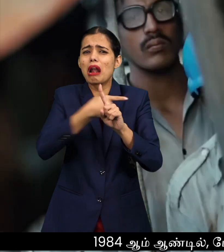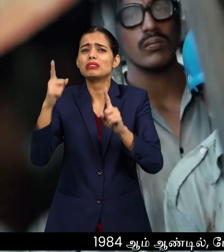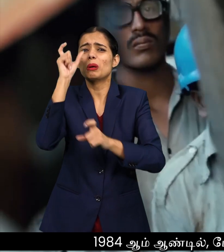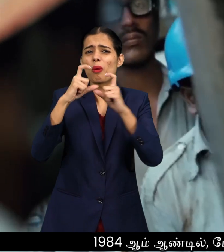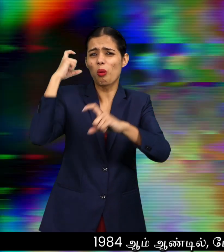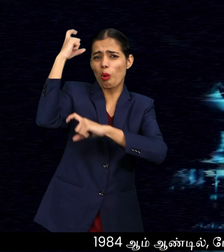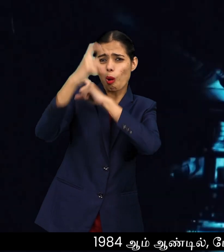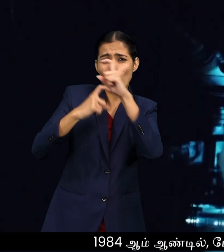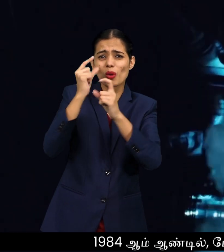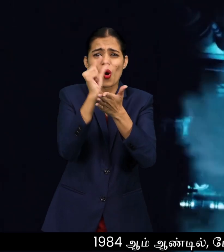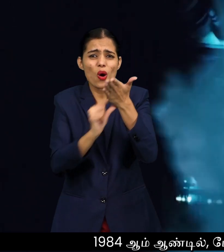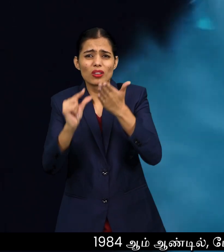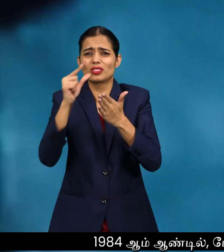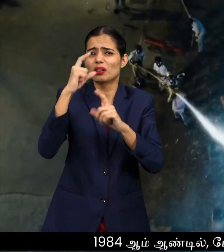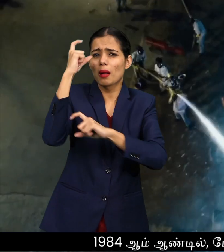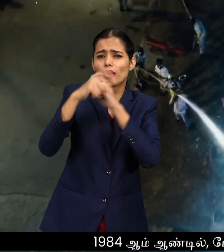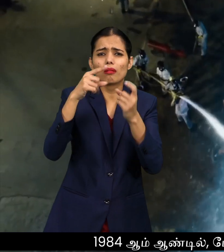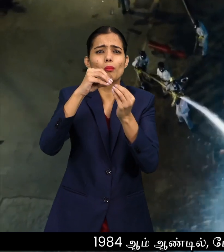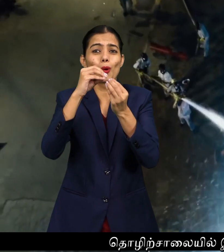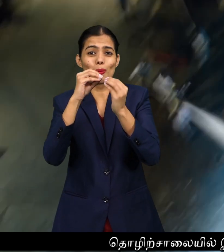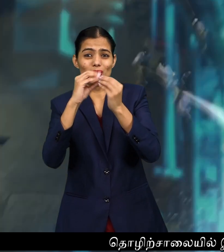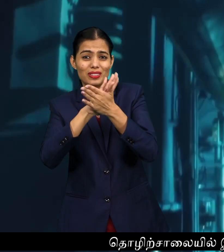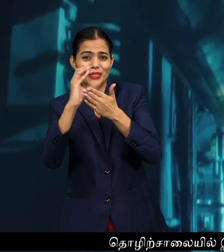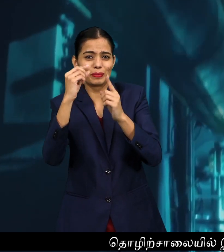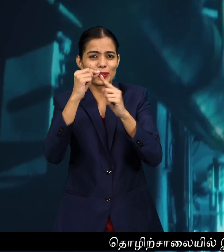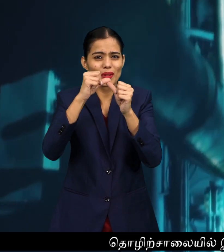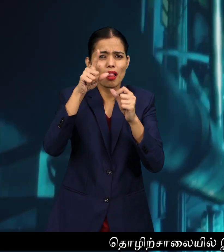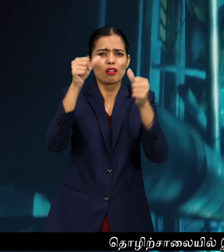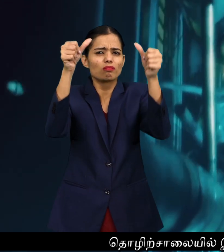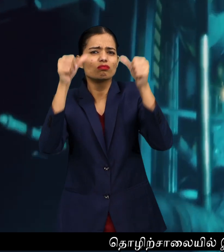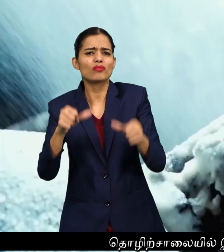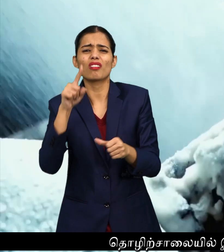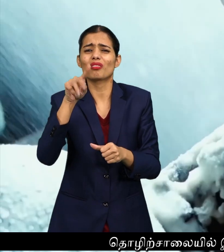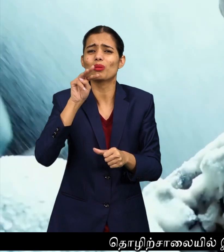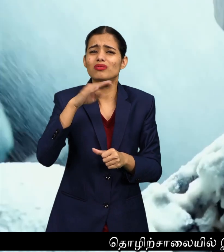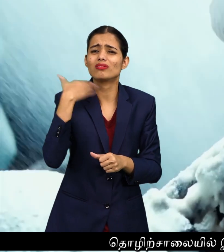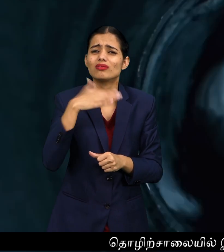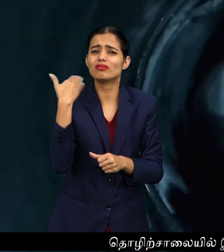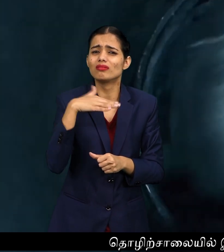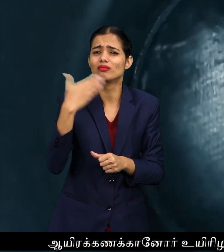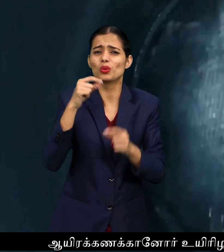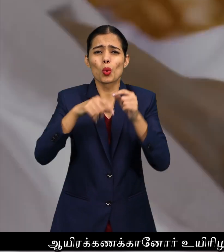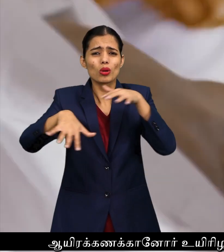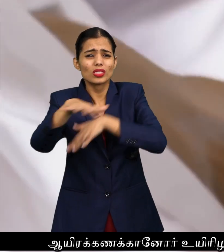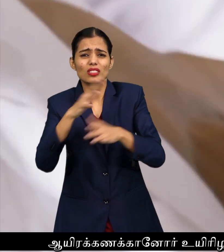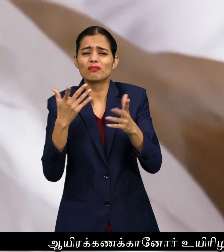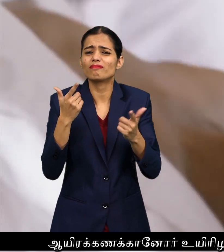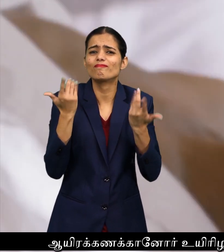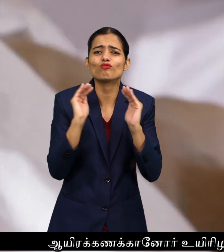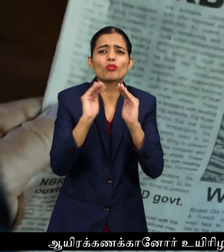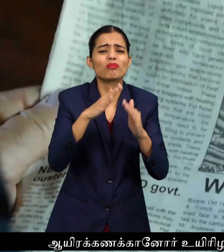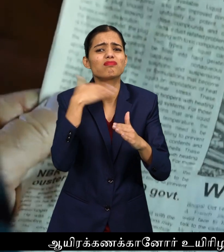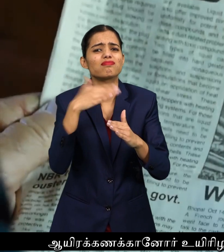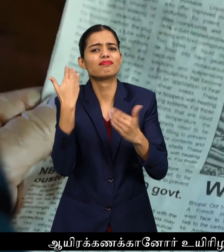1984ஆம் ஆண்டில் போபாலில் உள்ள யூனியன் கார்பைடு தொழிற்சாலையில் இருந்து விஷவாயு கசிவு ஏற்பட்டு